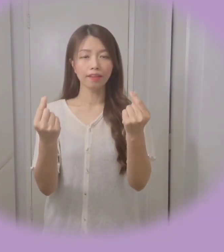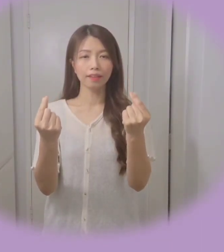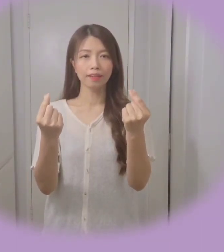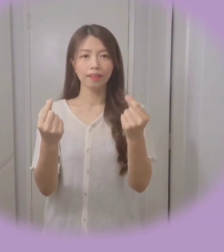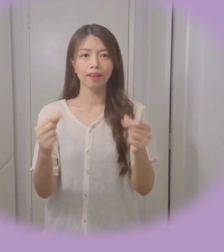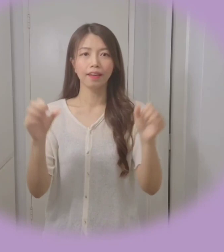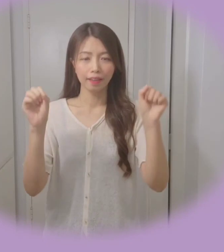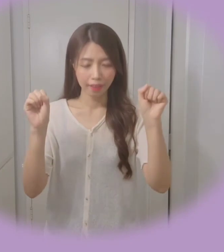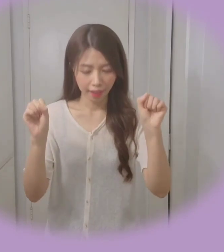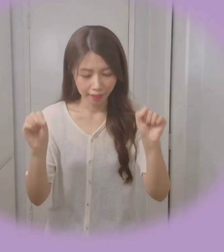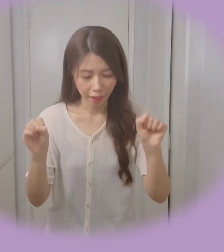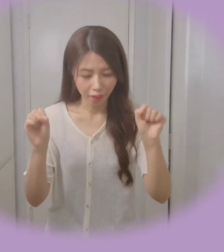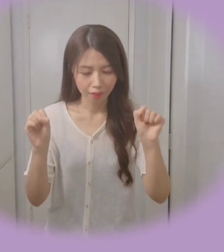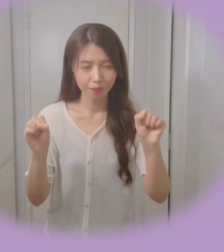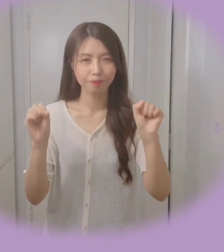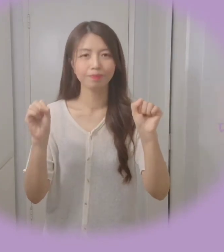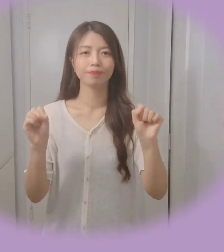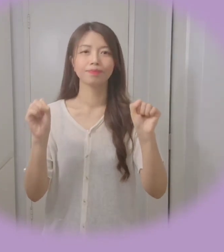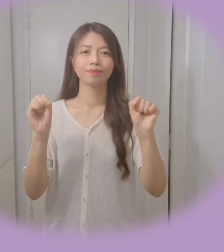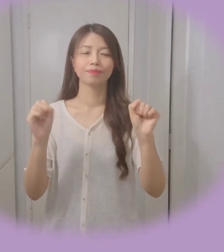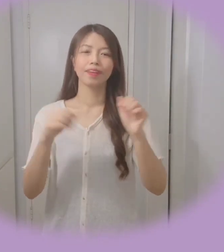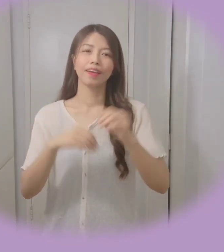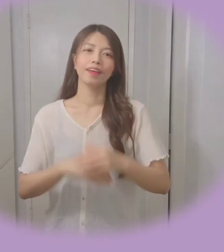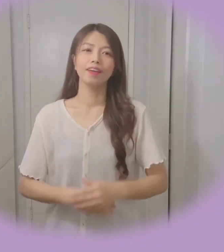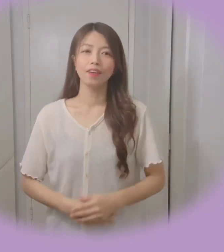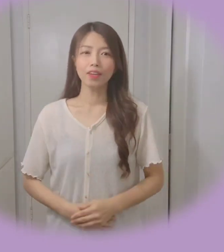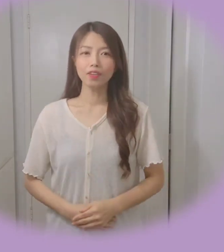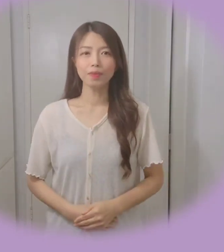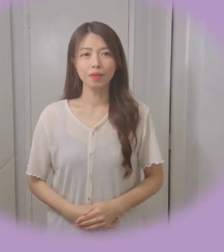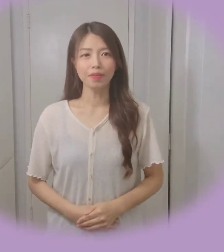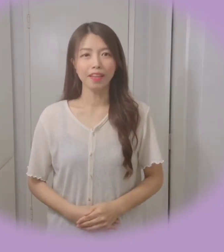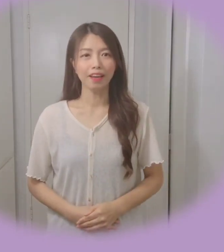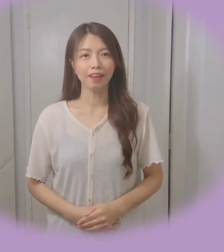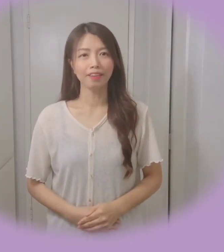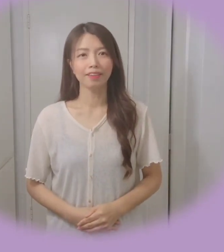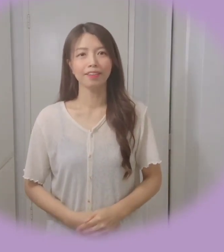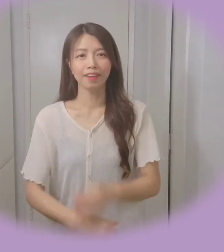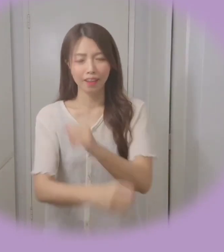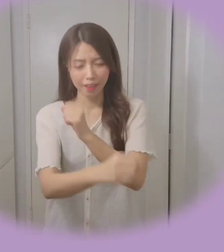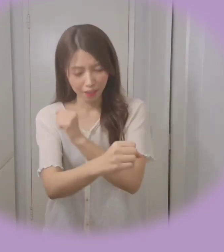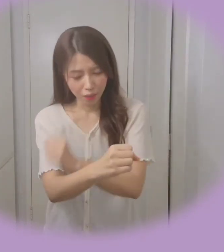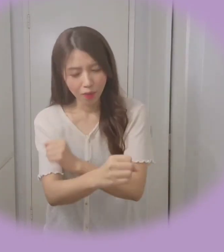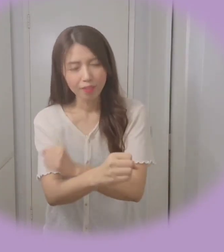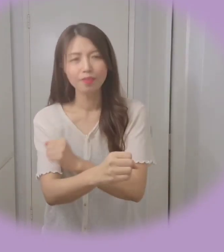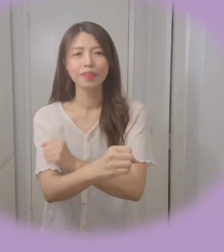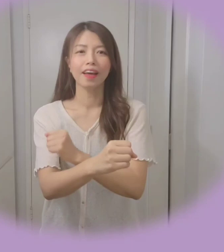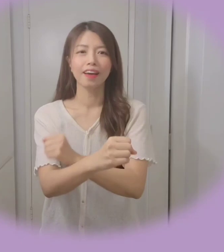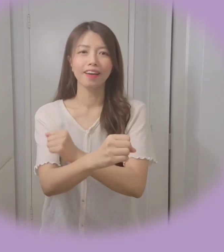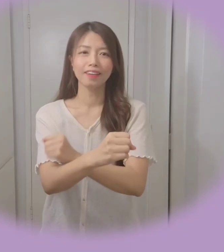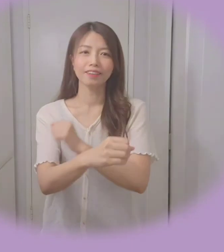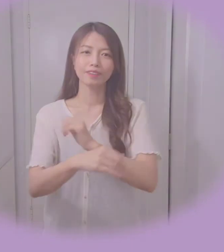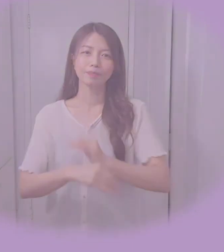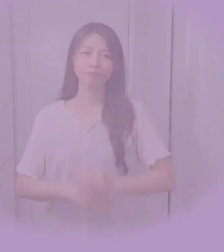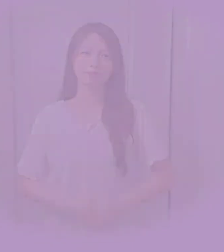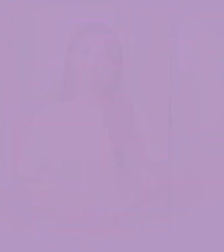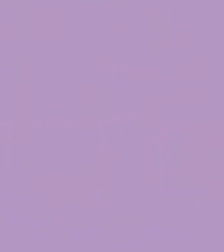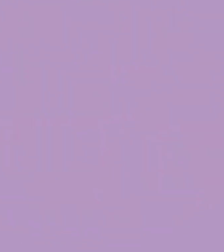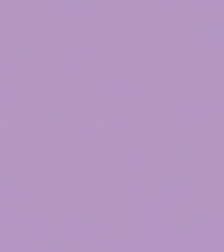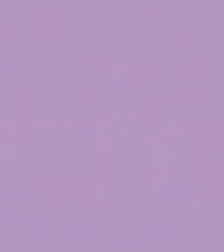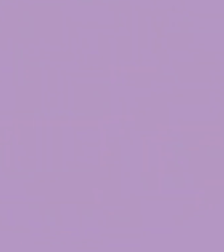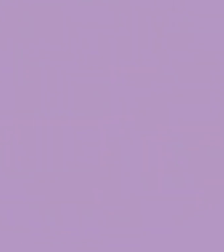이렇게, 안녕. 이렇게 해주시면 됩니다. 수고하셨습니다.